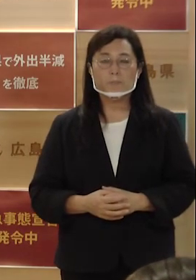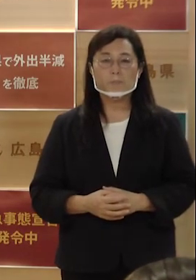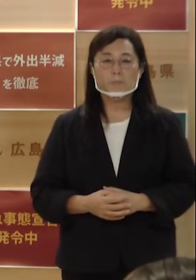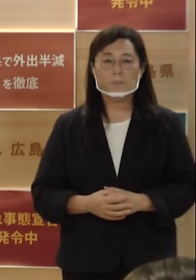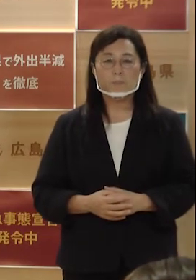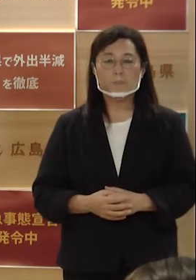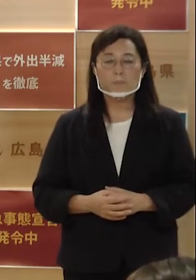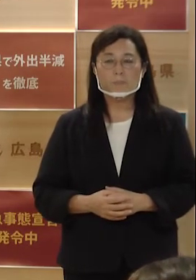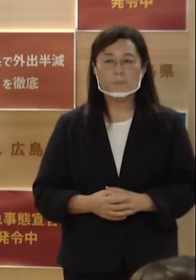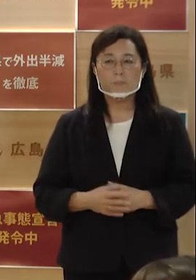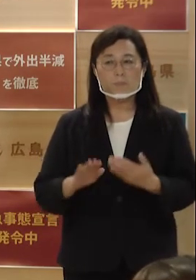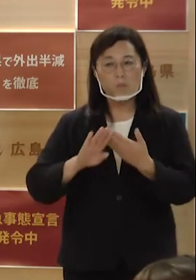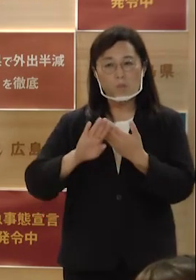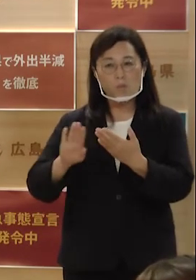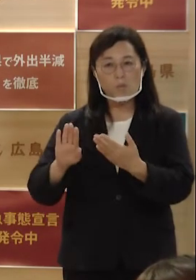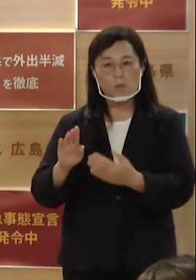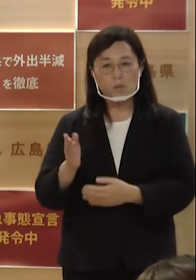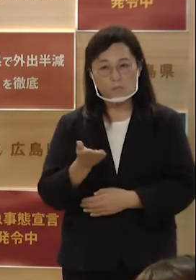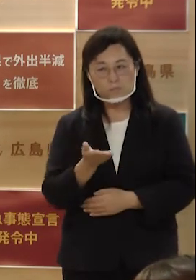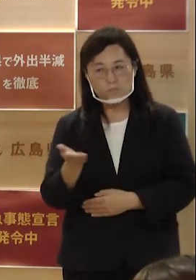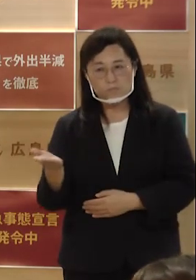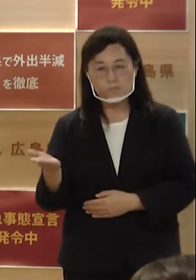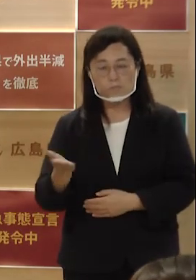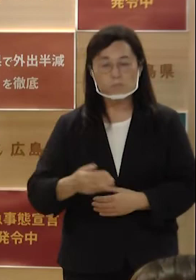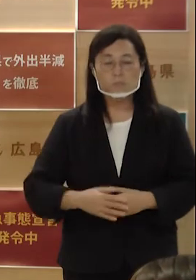その他はいかがですか。